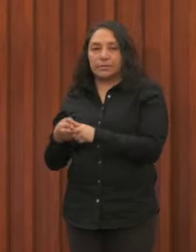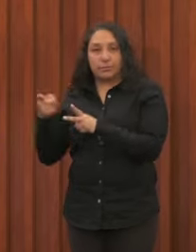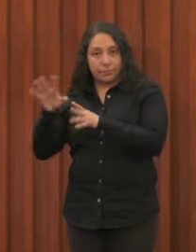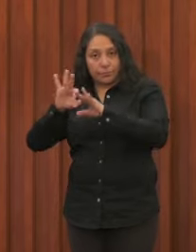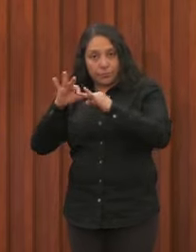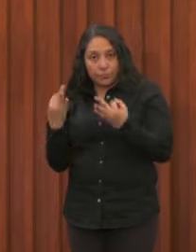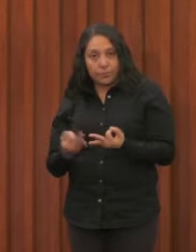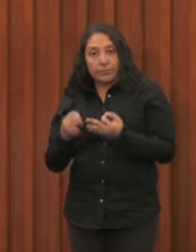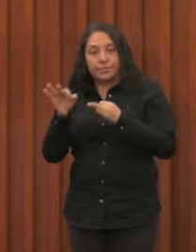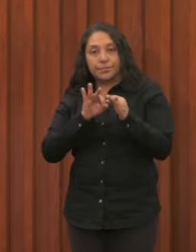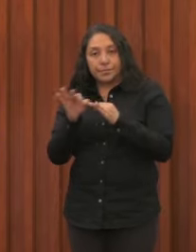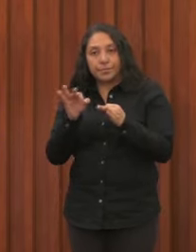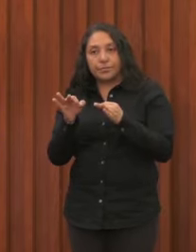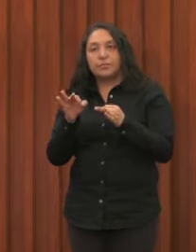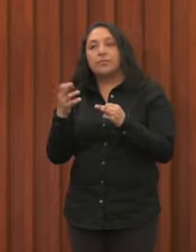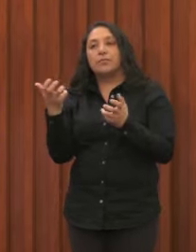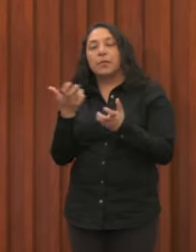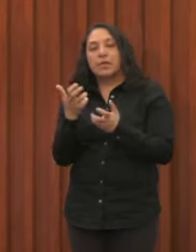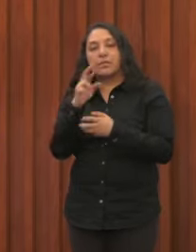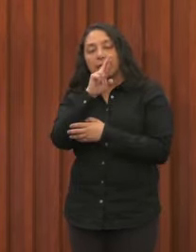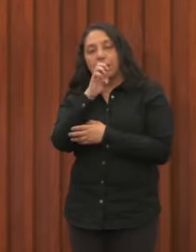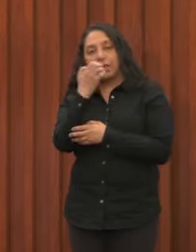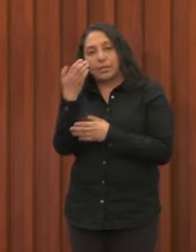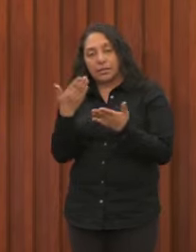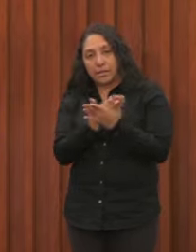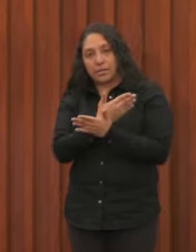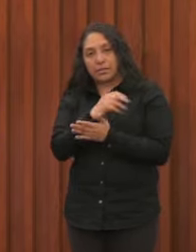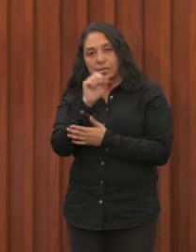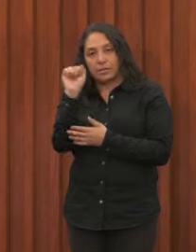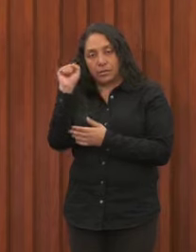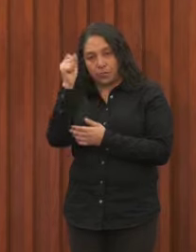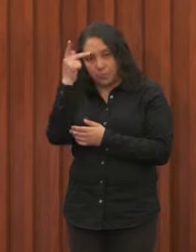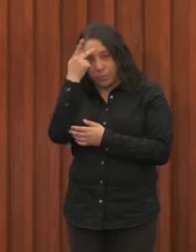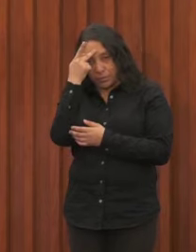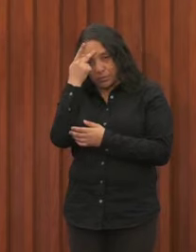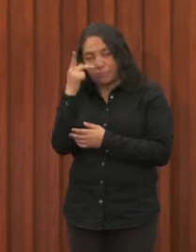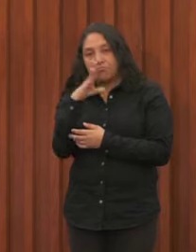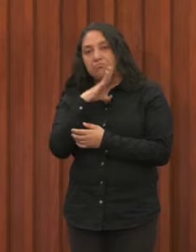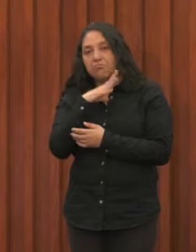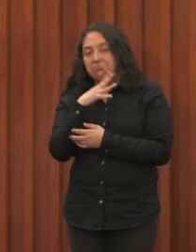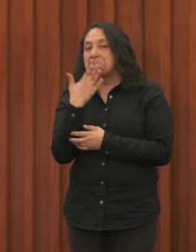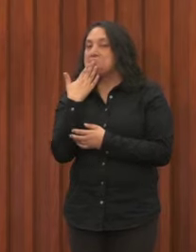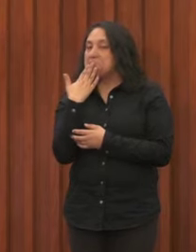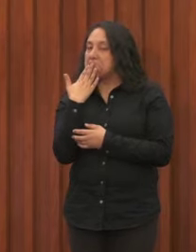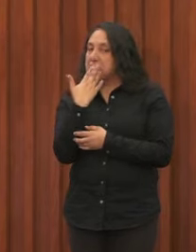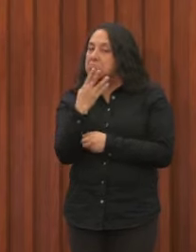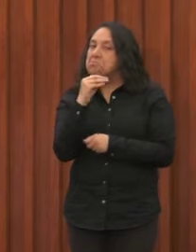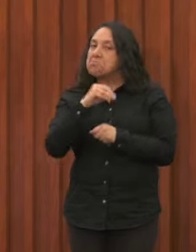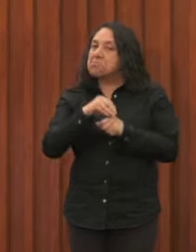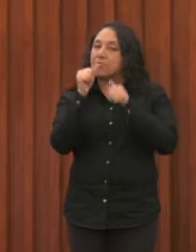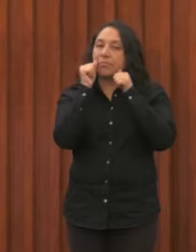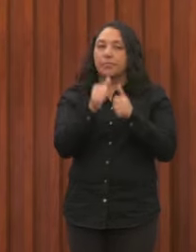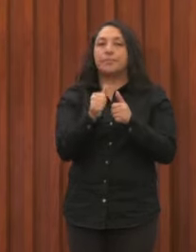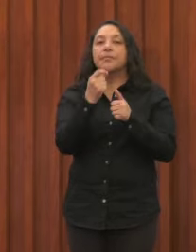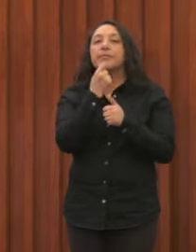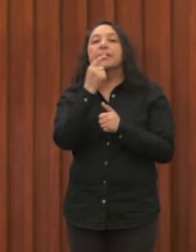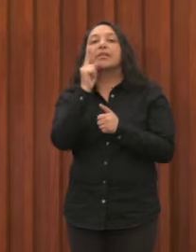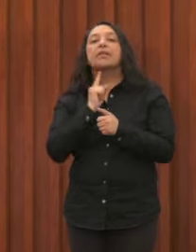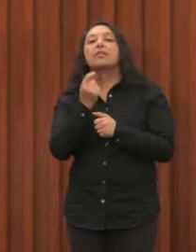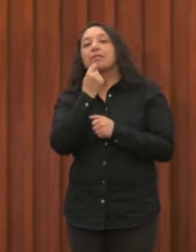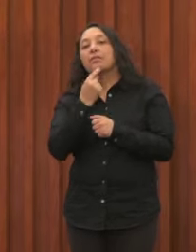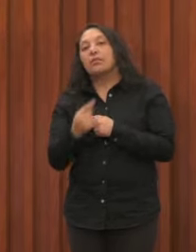que hace, renace, en este caso renace San Luis Potosí, es sumamente lo hay. Si hay niños y niñas y